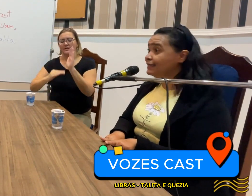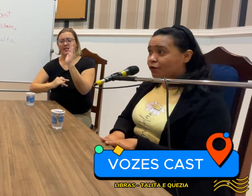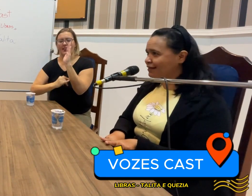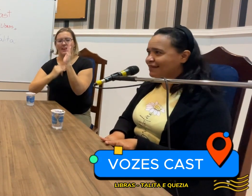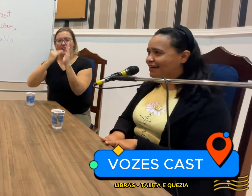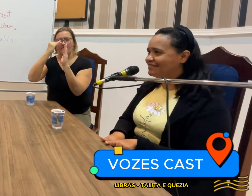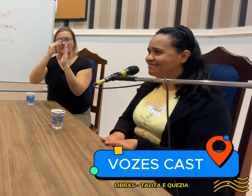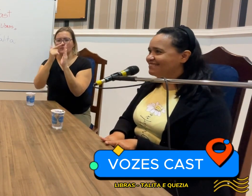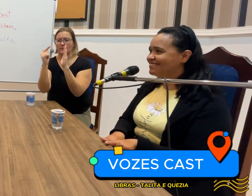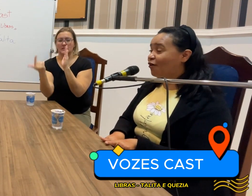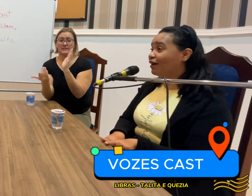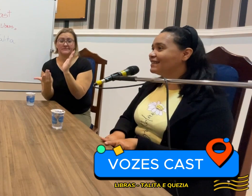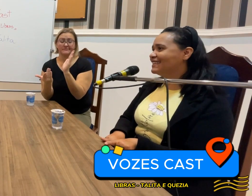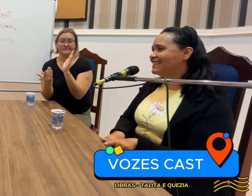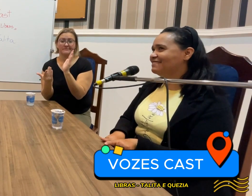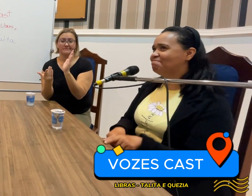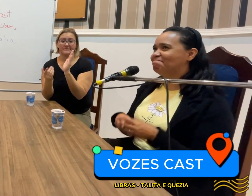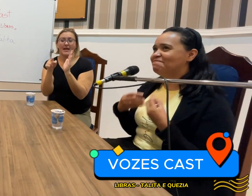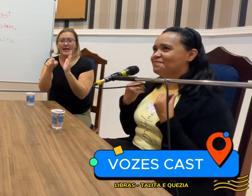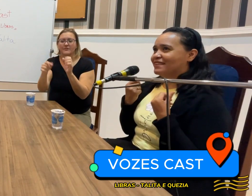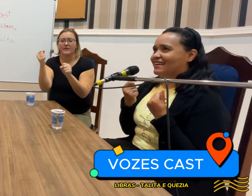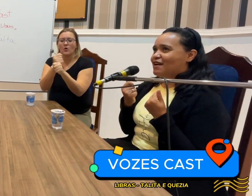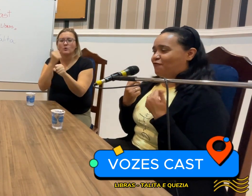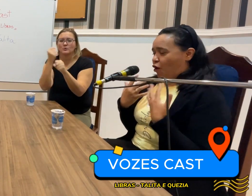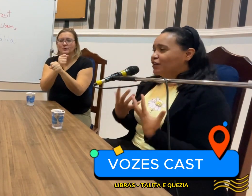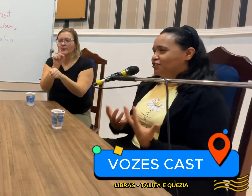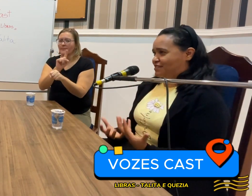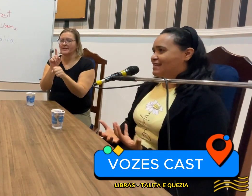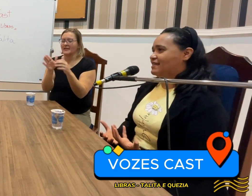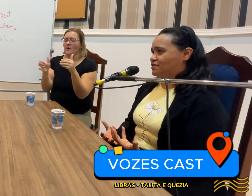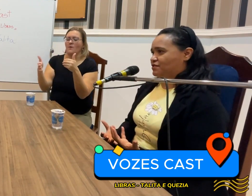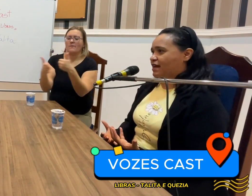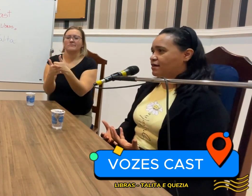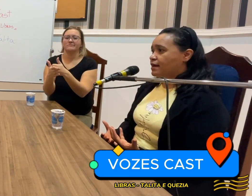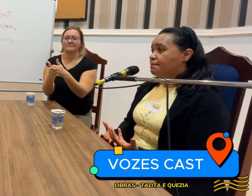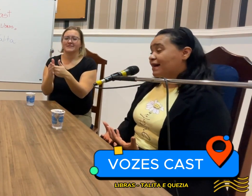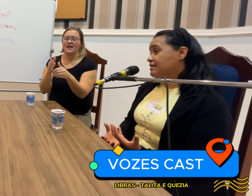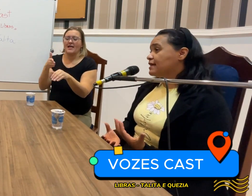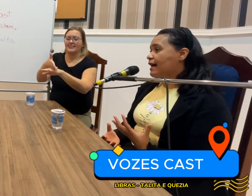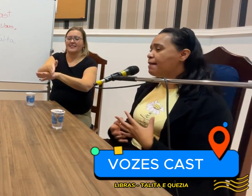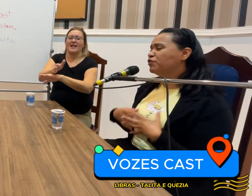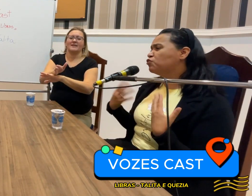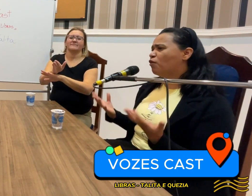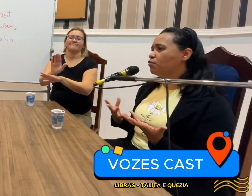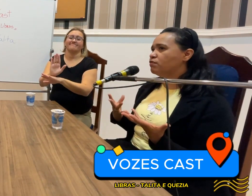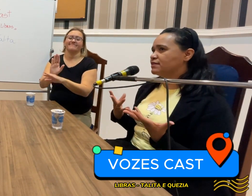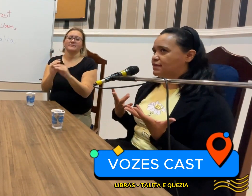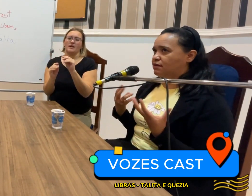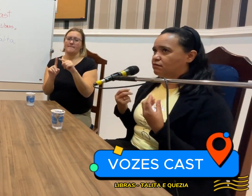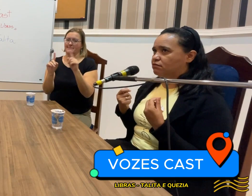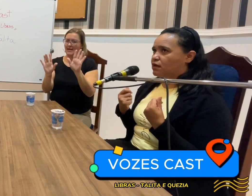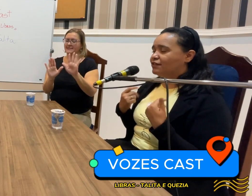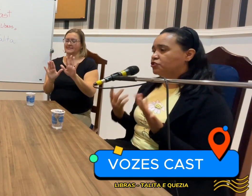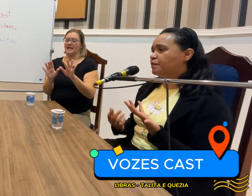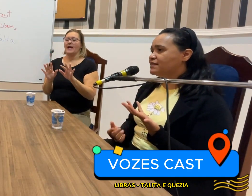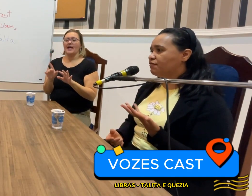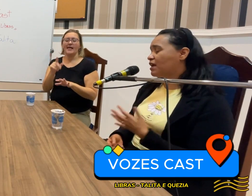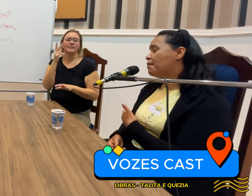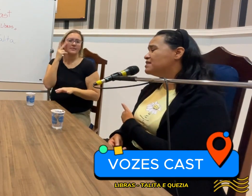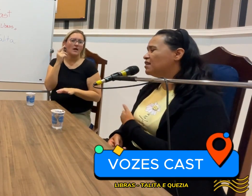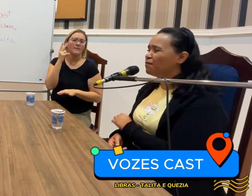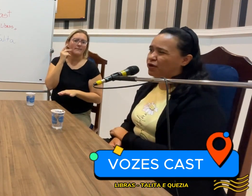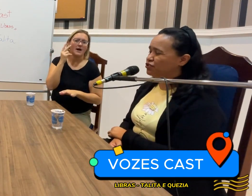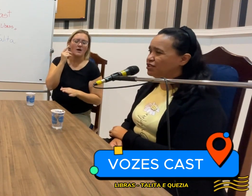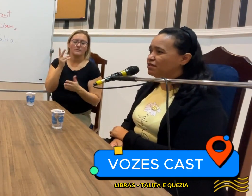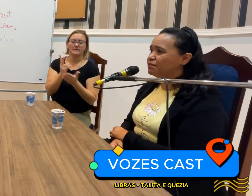para ele não entrar. Exatamente. Olha que forte dizer isso, Exato. né? Mas é muito comum, assim, a gente pensar,